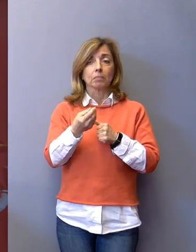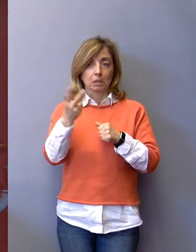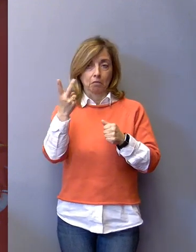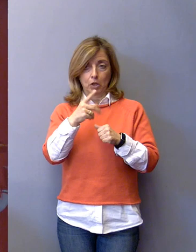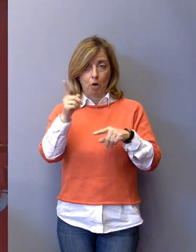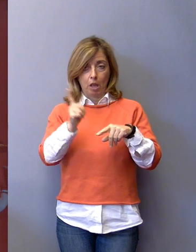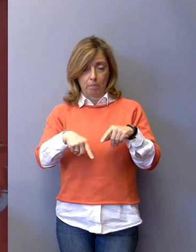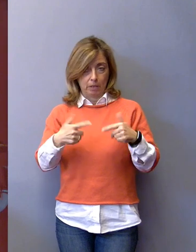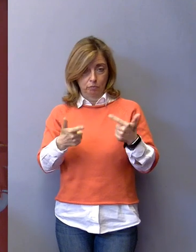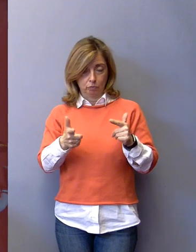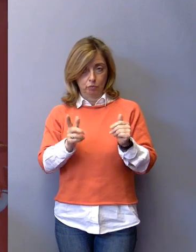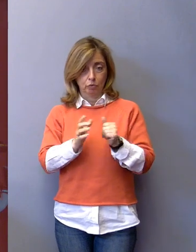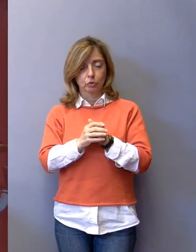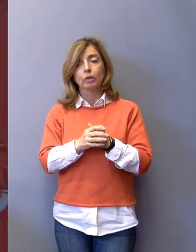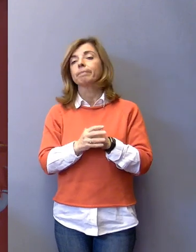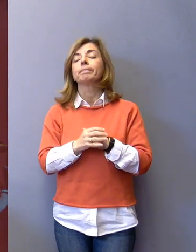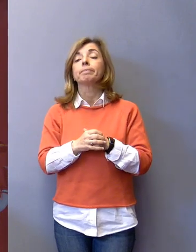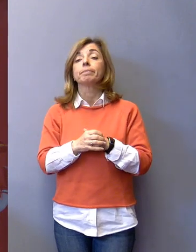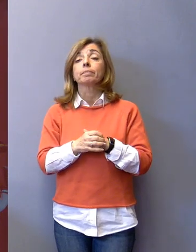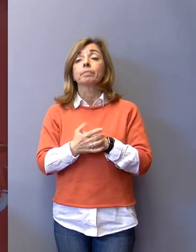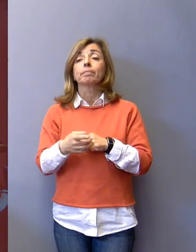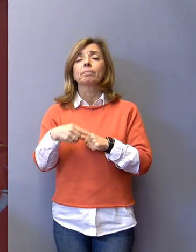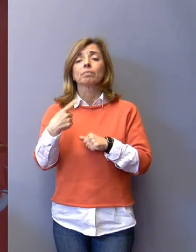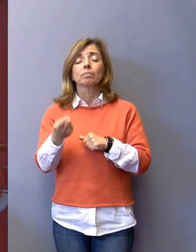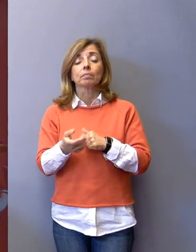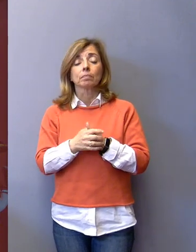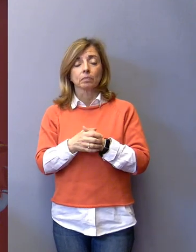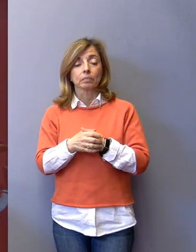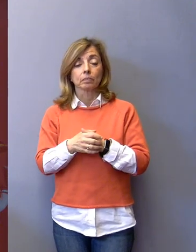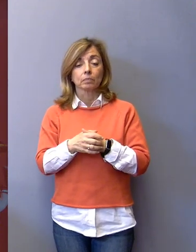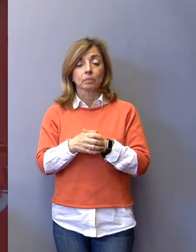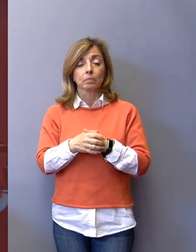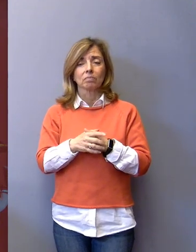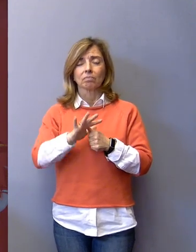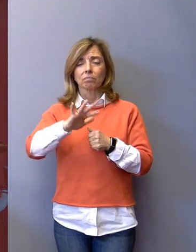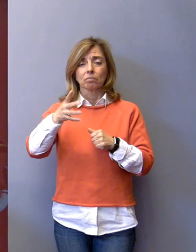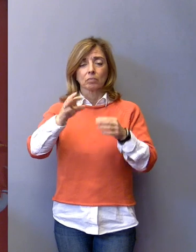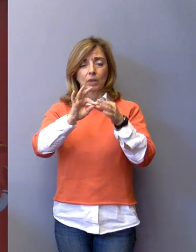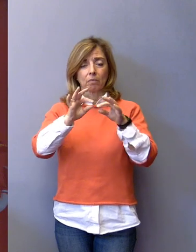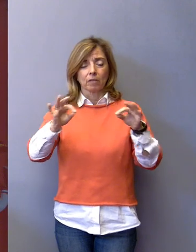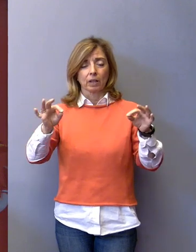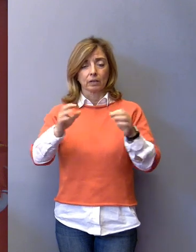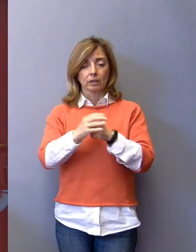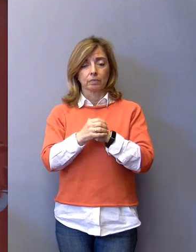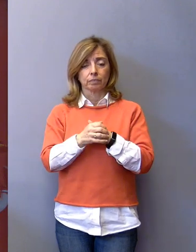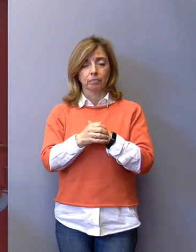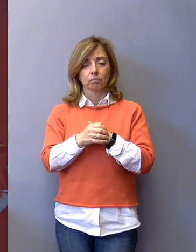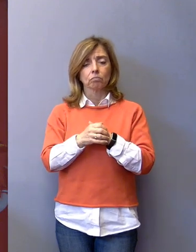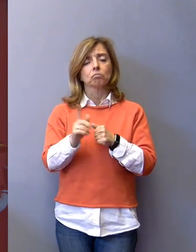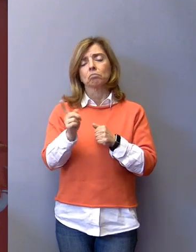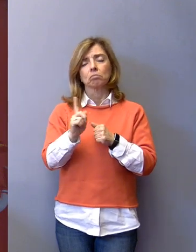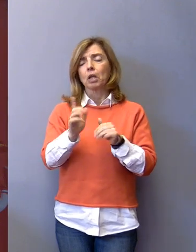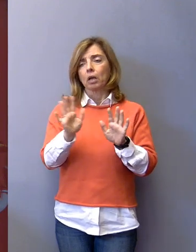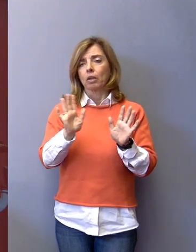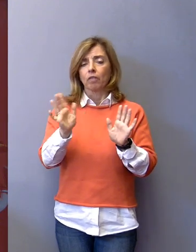eliminate Per quanto riguarda invece l'altro frase che è visto che sì no niente